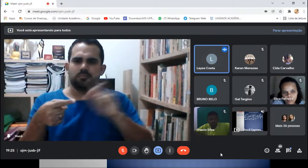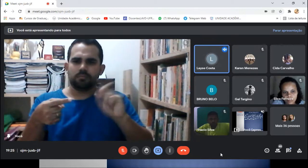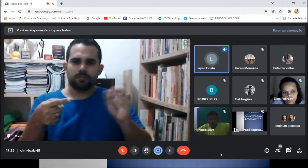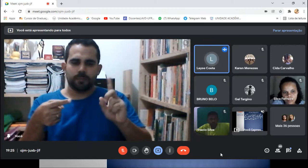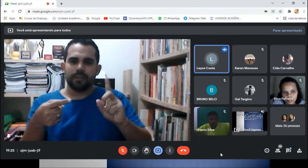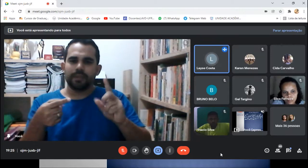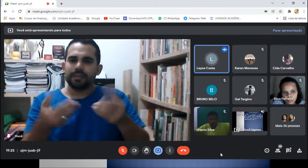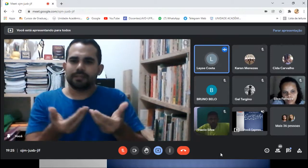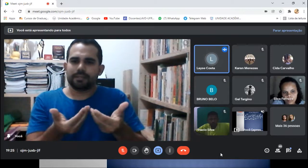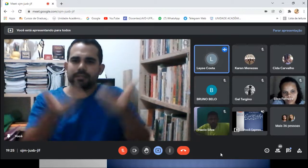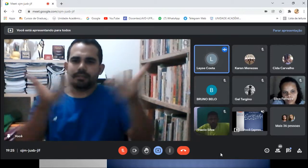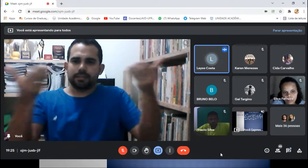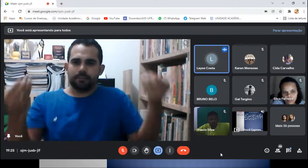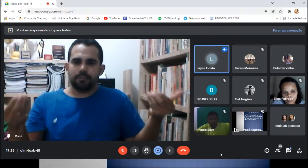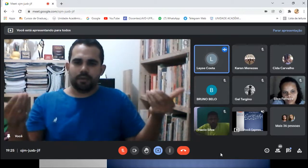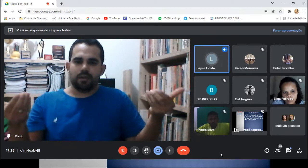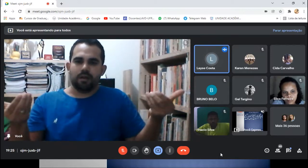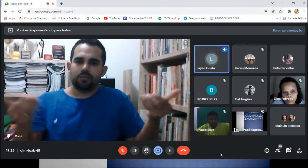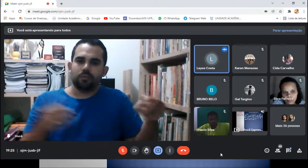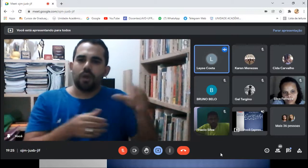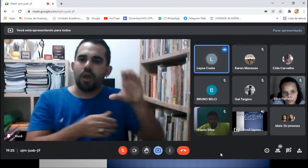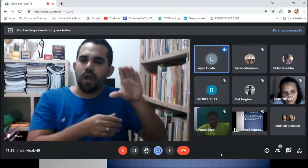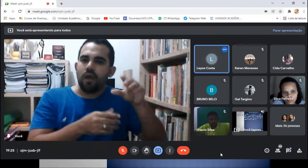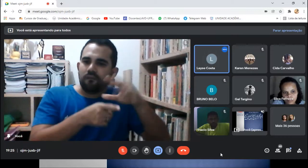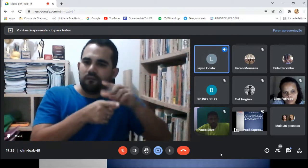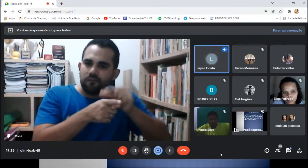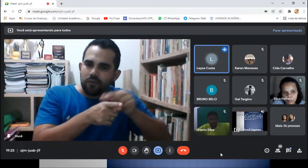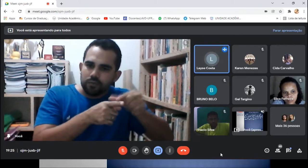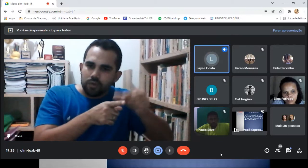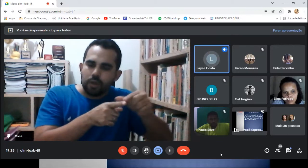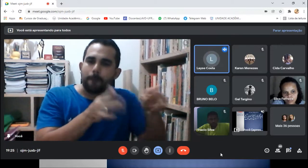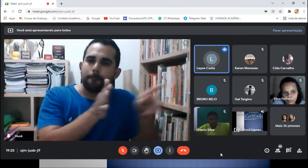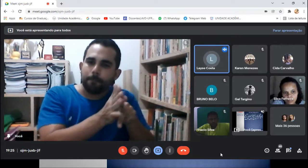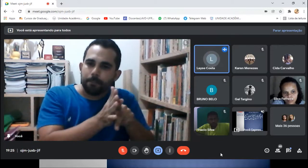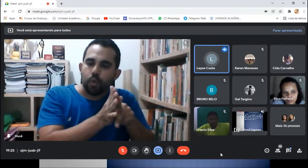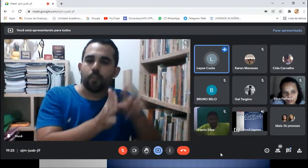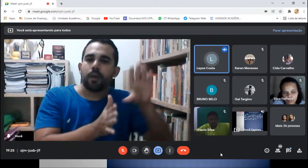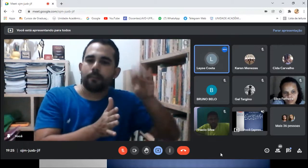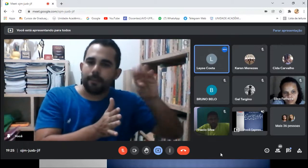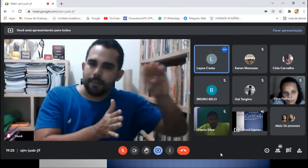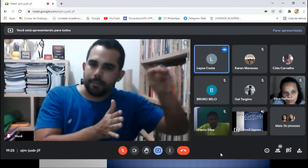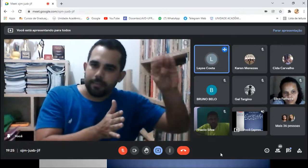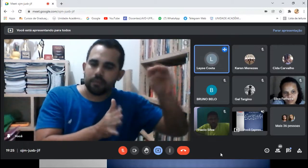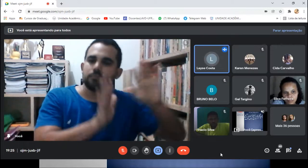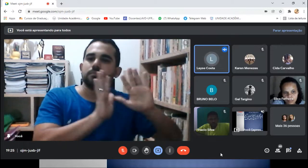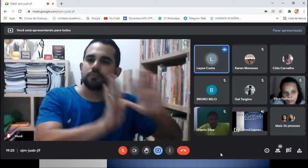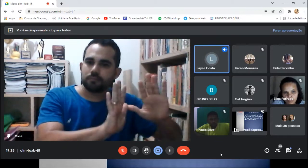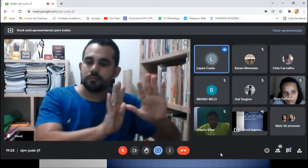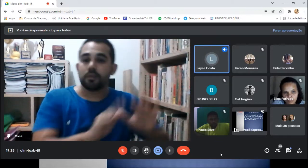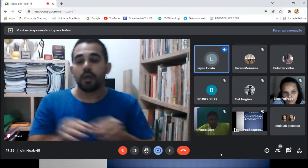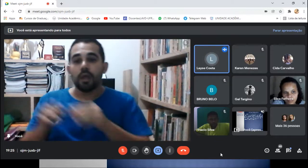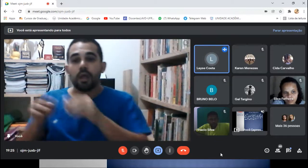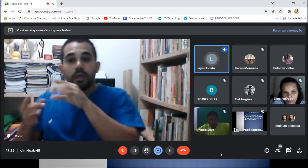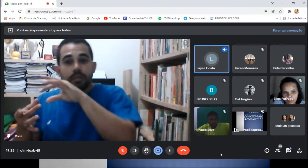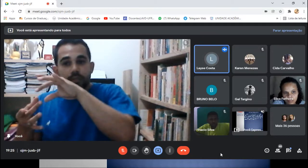seria uma fonologia da Libras, ele viu que havia essa separação da fonologia, seria própria das